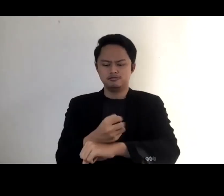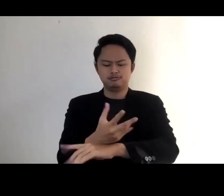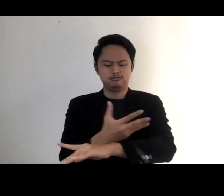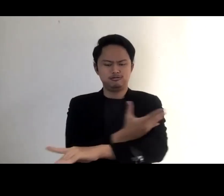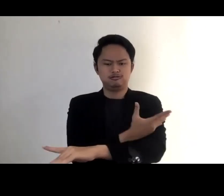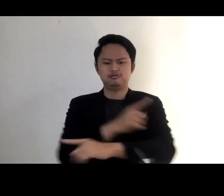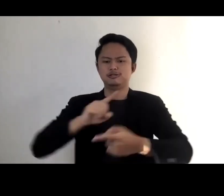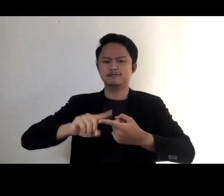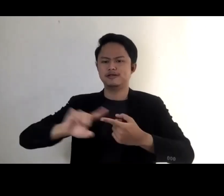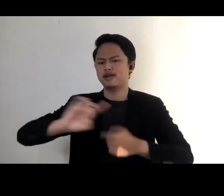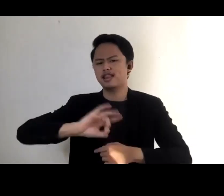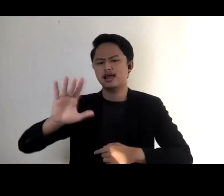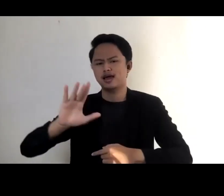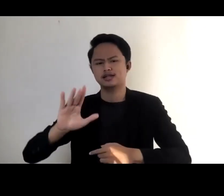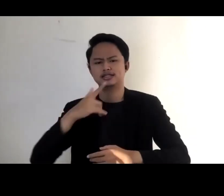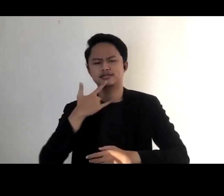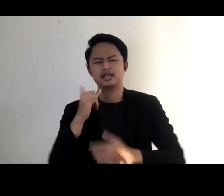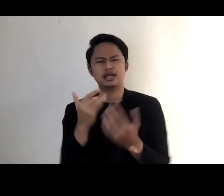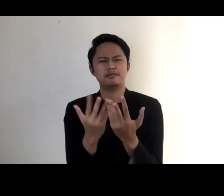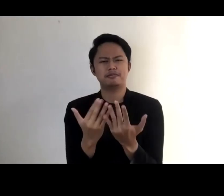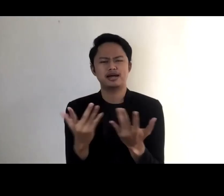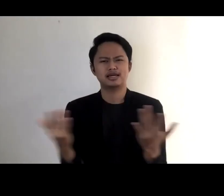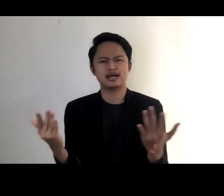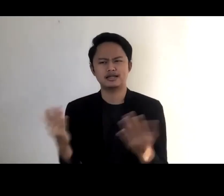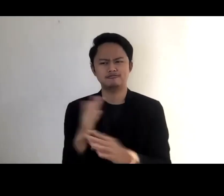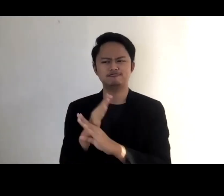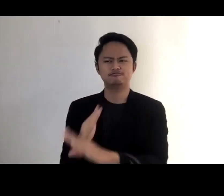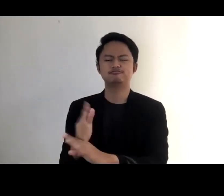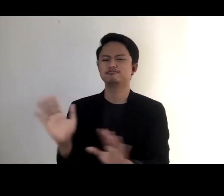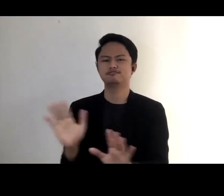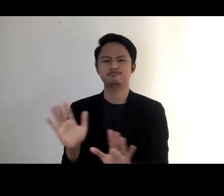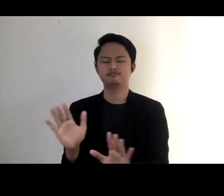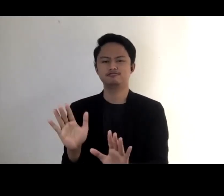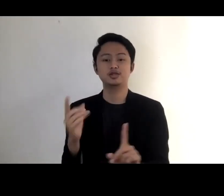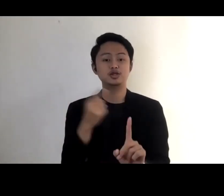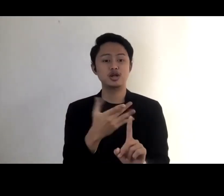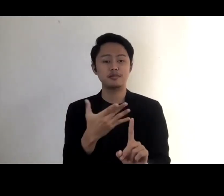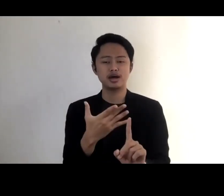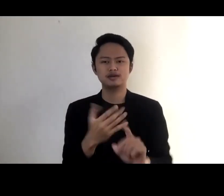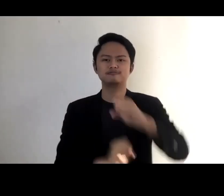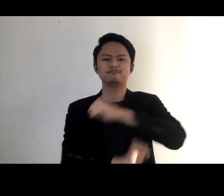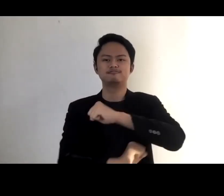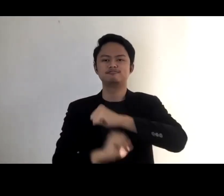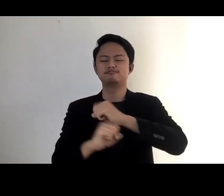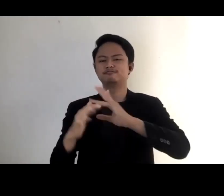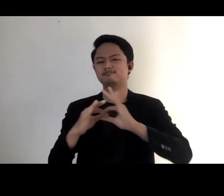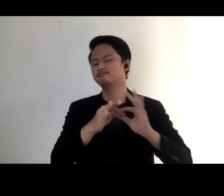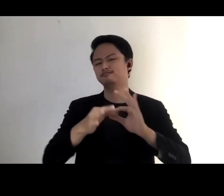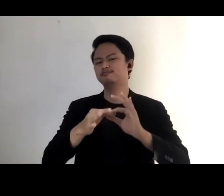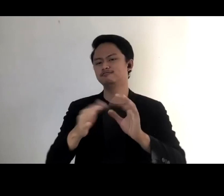mitra-mitra yang lain, mendorong masyarakat tanpa terkecuali untuk bahu-membahu dan bergotong royong